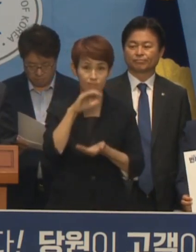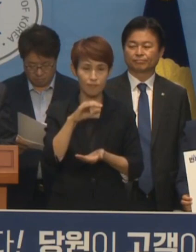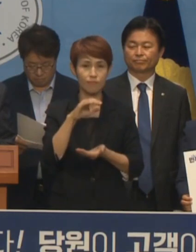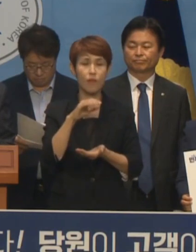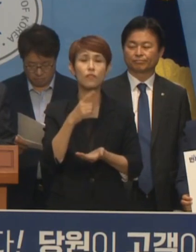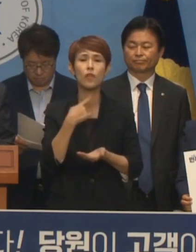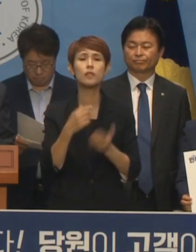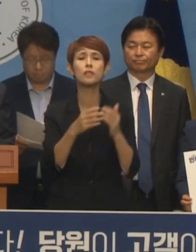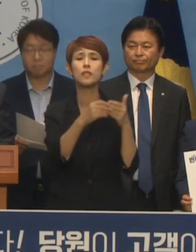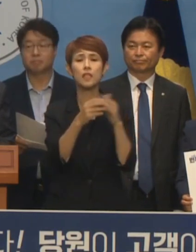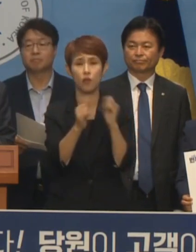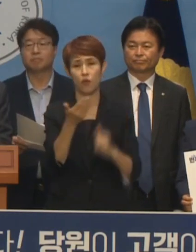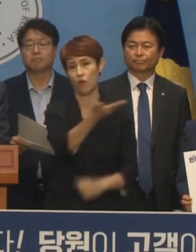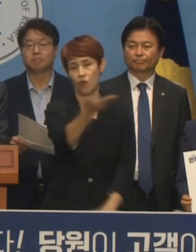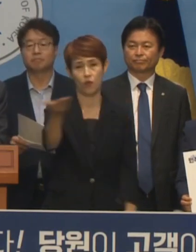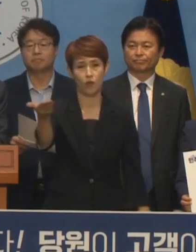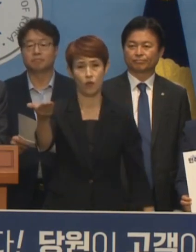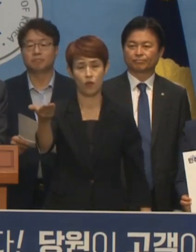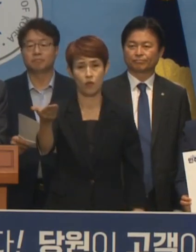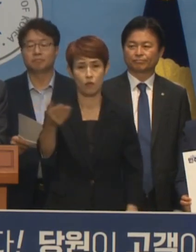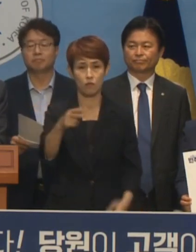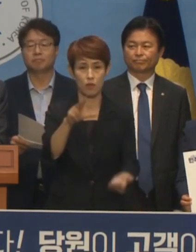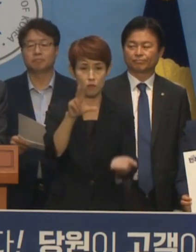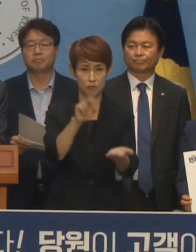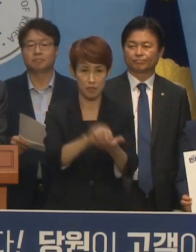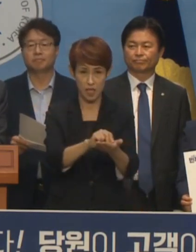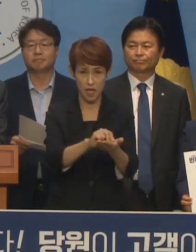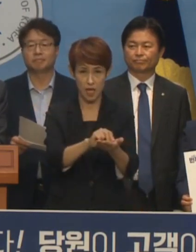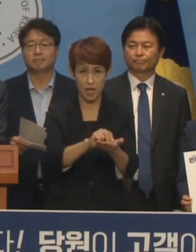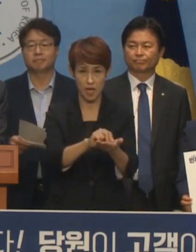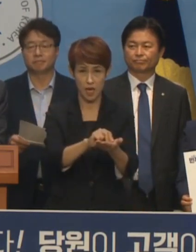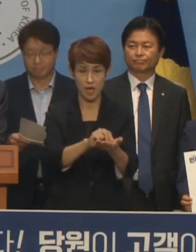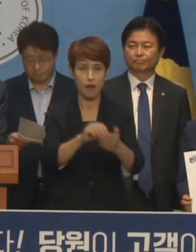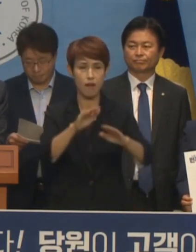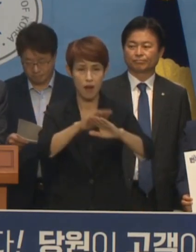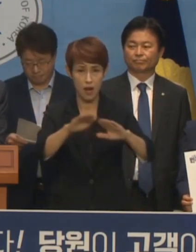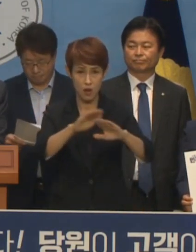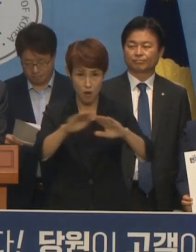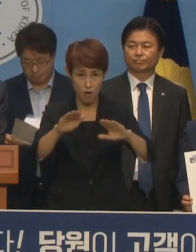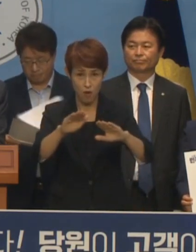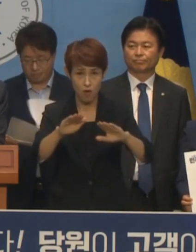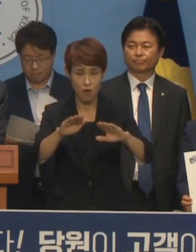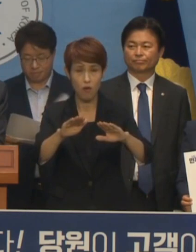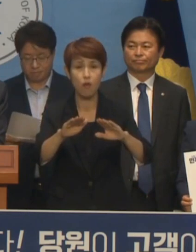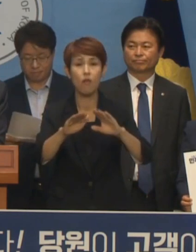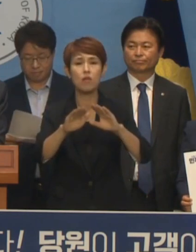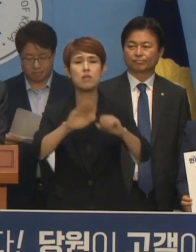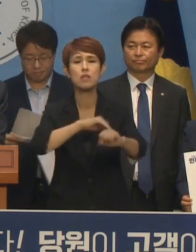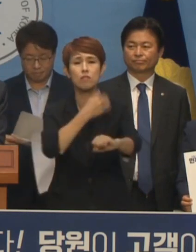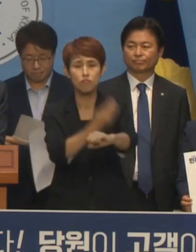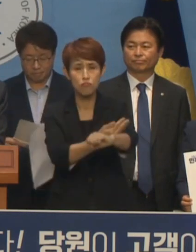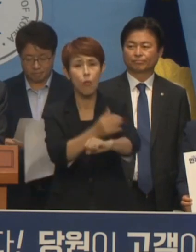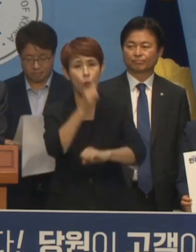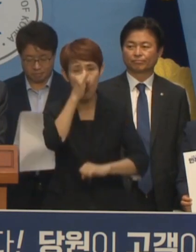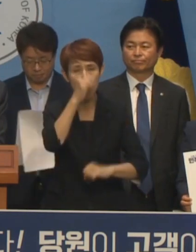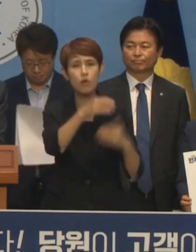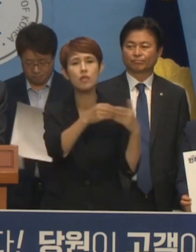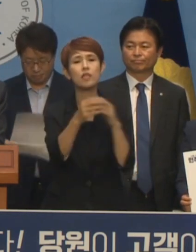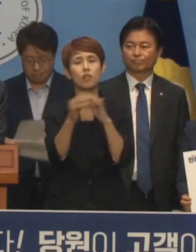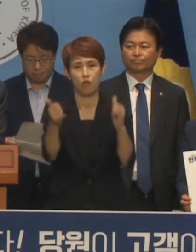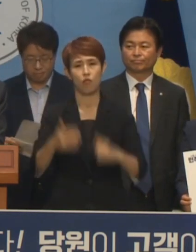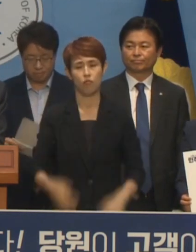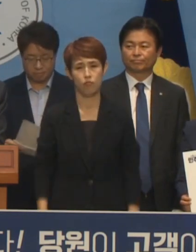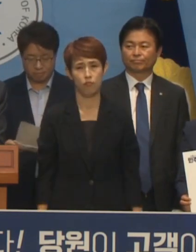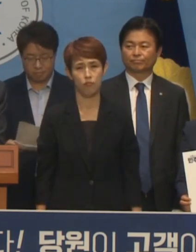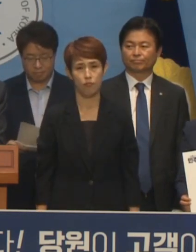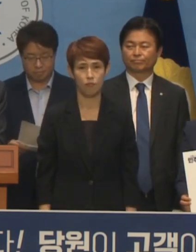리더입니다. 문제 제경이 아닌 문제 해결형 리더입니다.